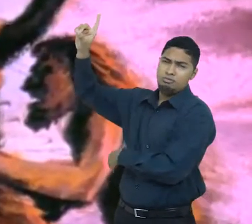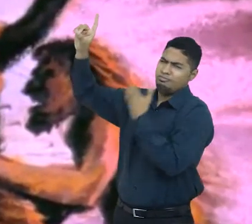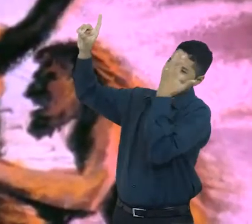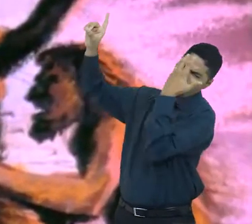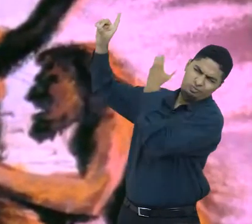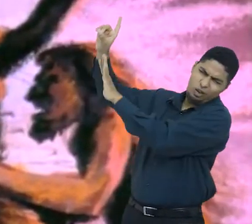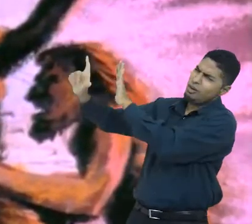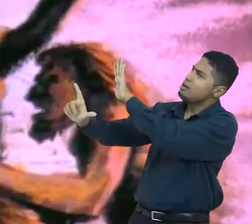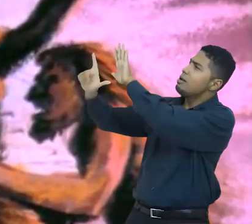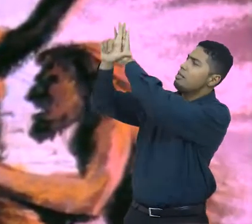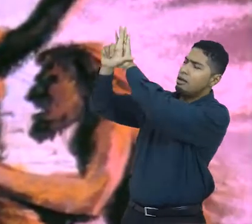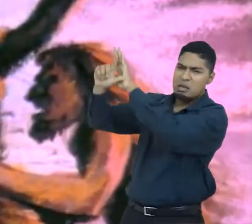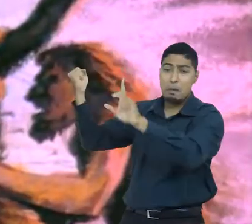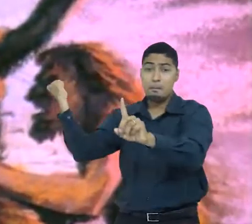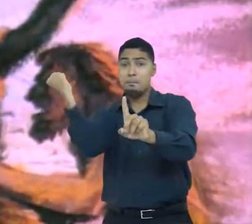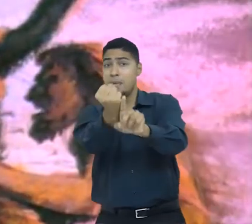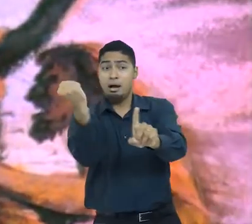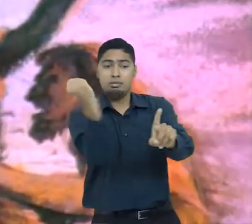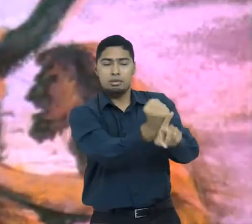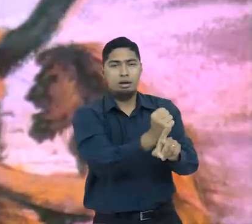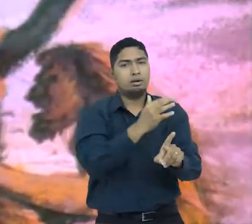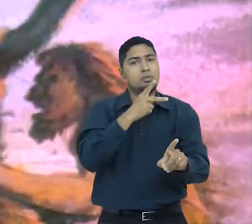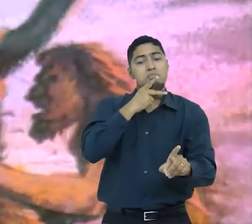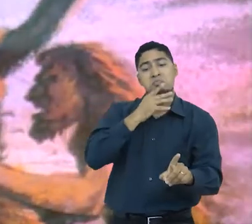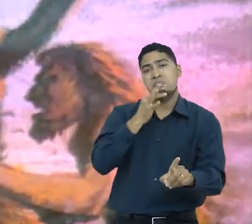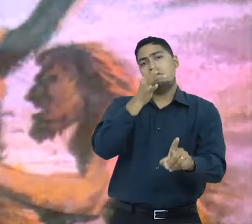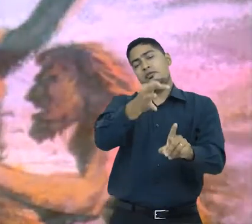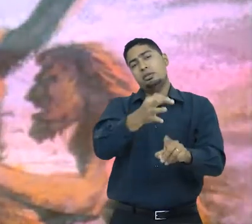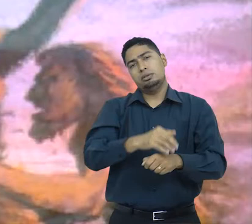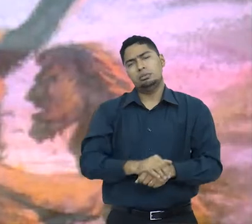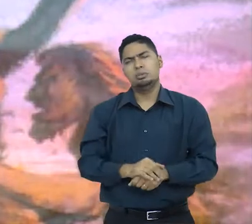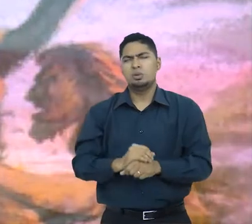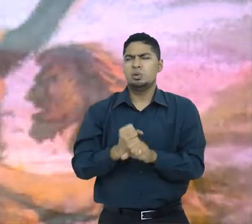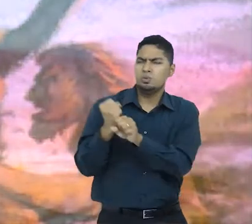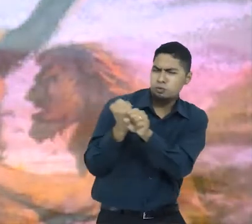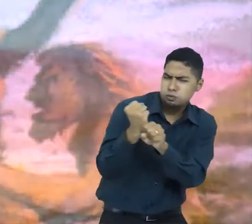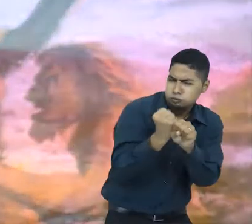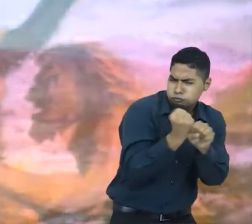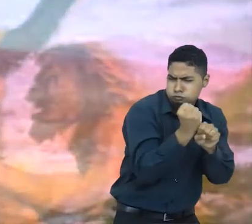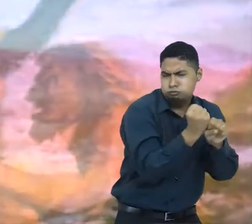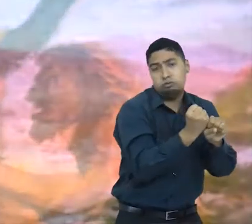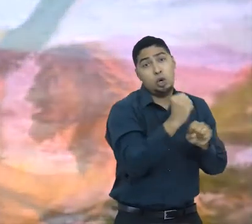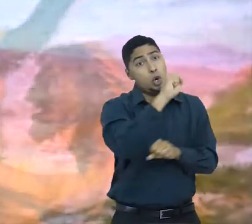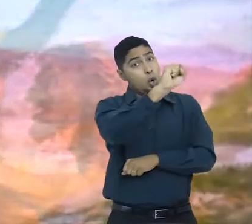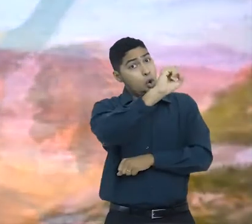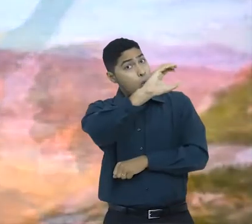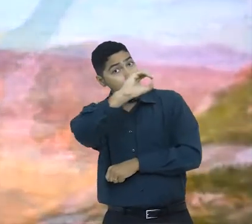rejeitando suas leis e matando os profetas. Finalmente, depois de 800 anos de rebeldia, os judeus